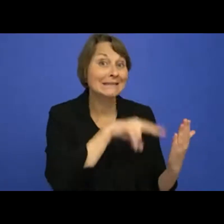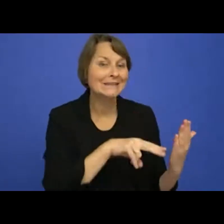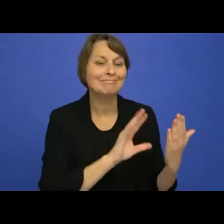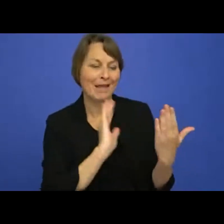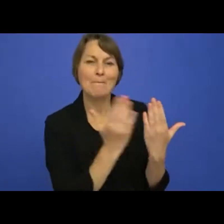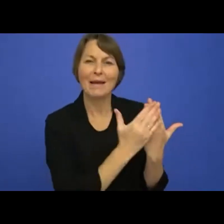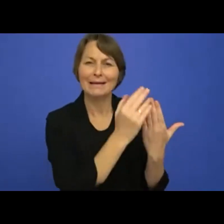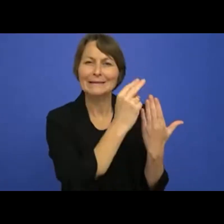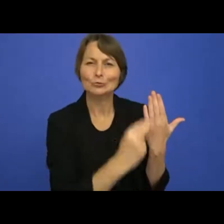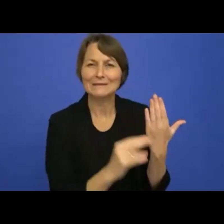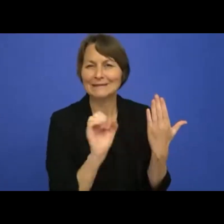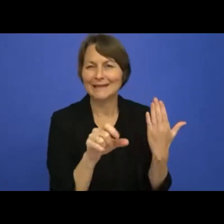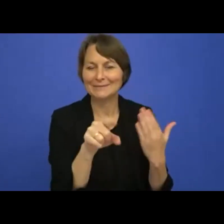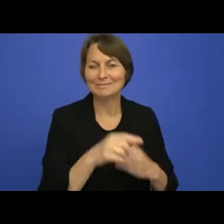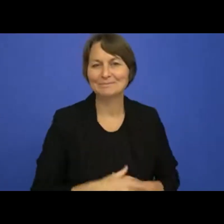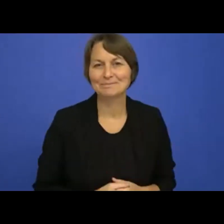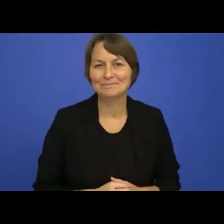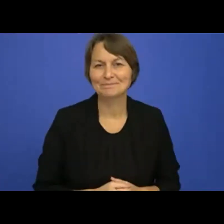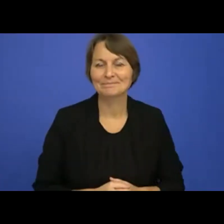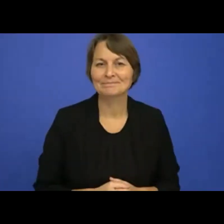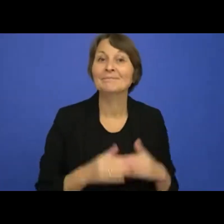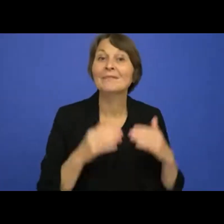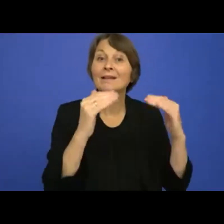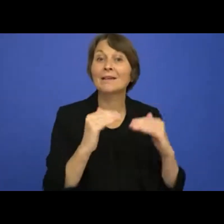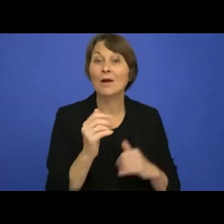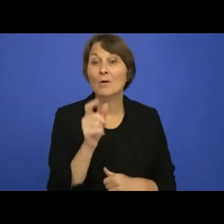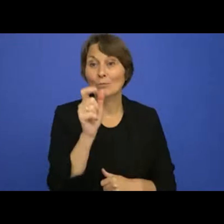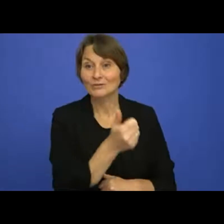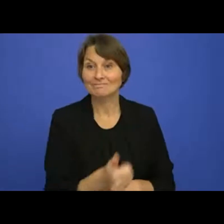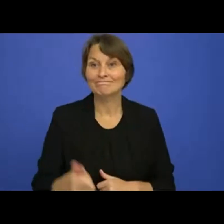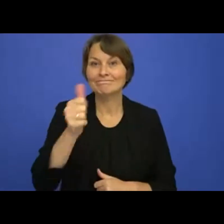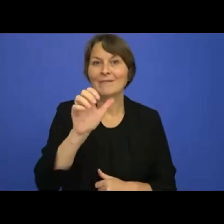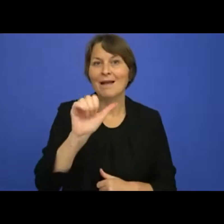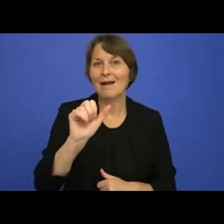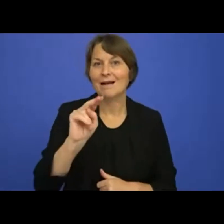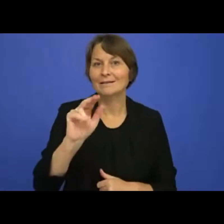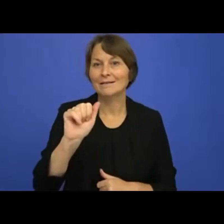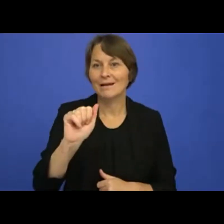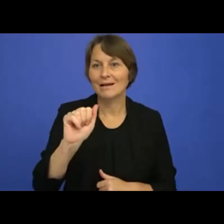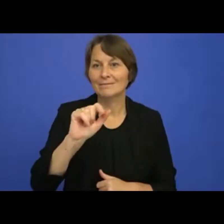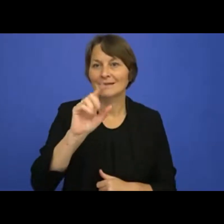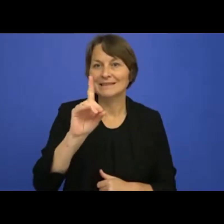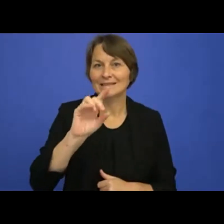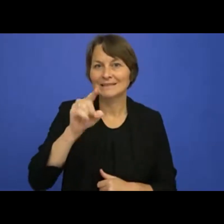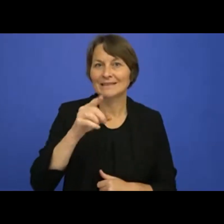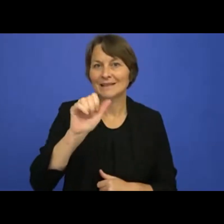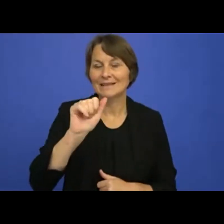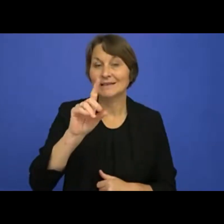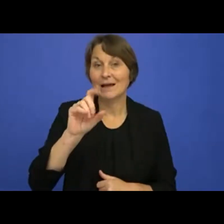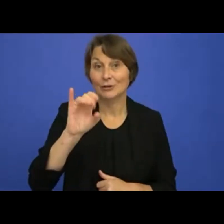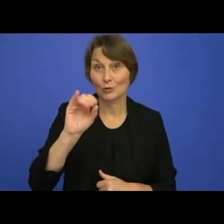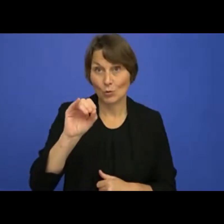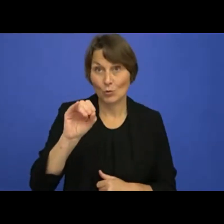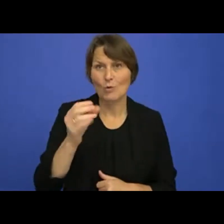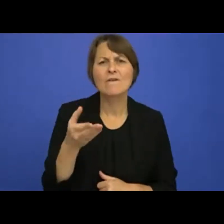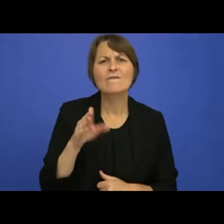Passons désormais au rapport du GEM et de la responsable des analyses